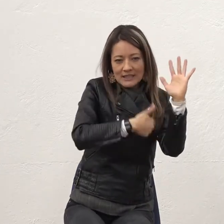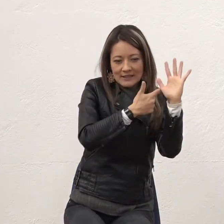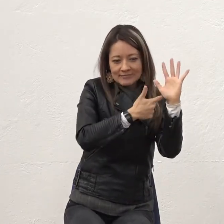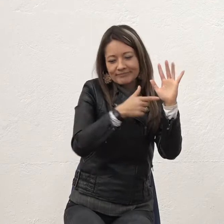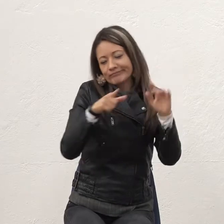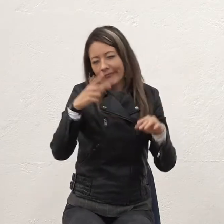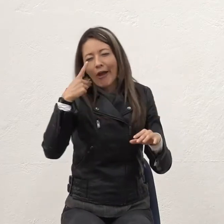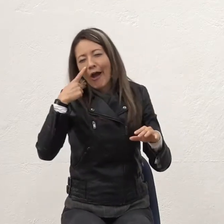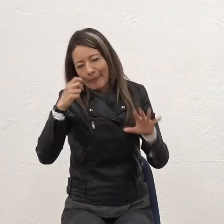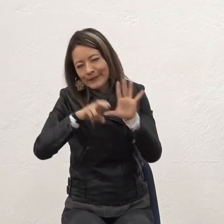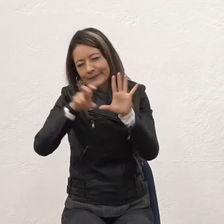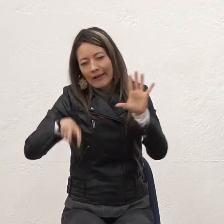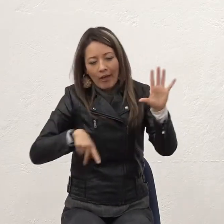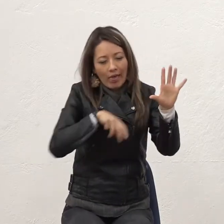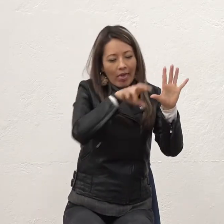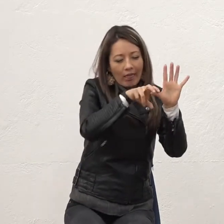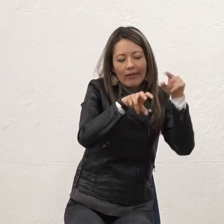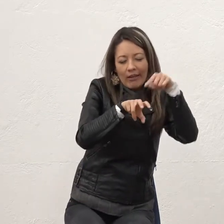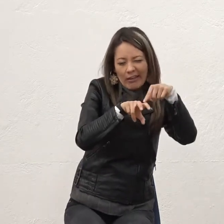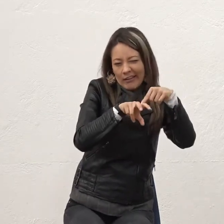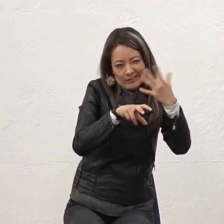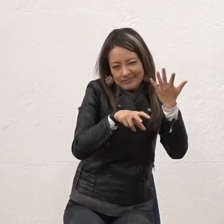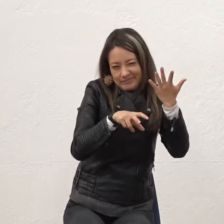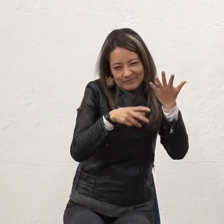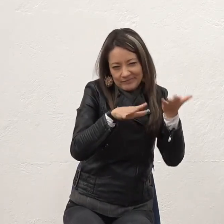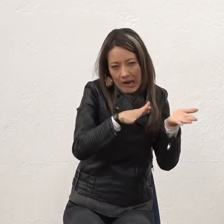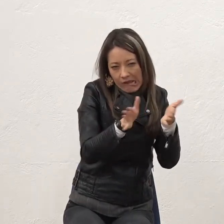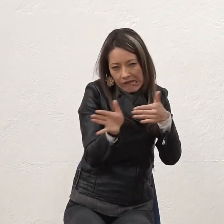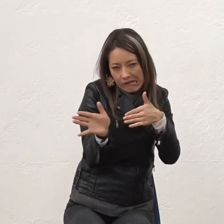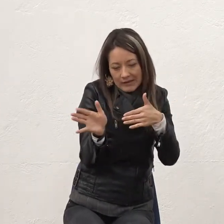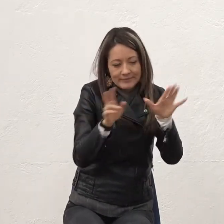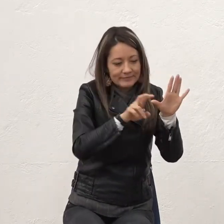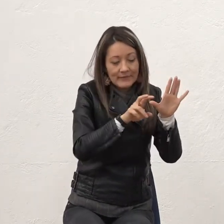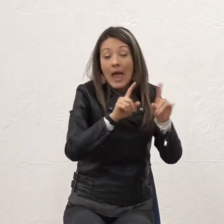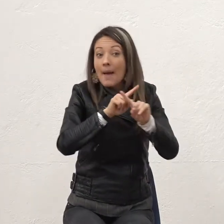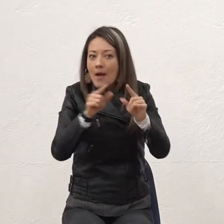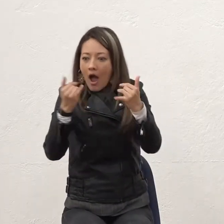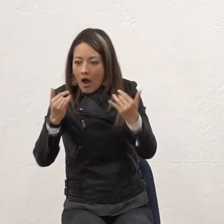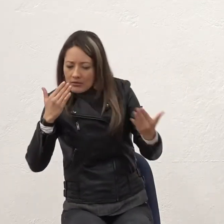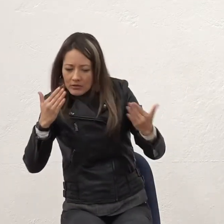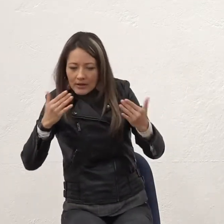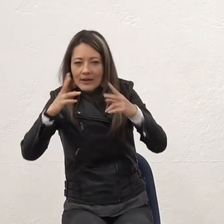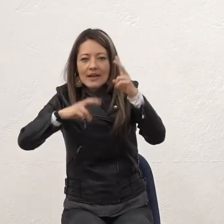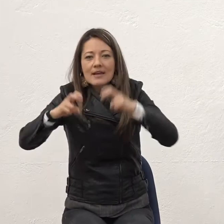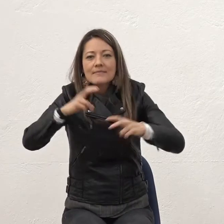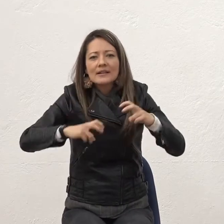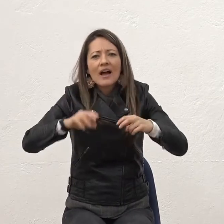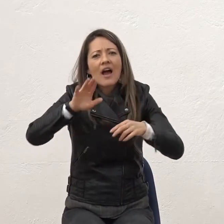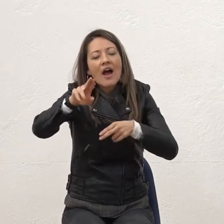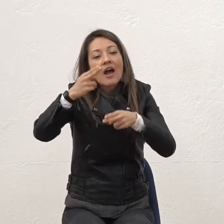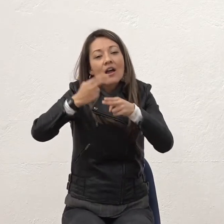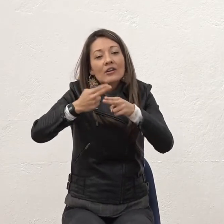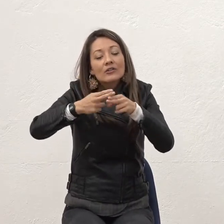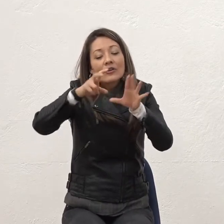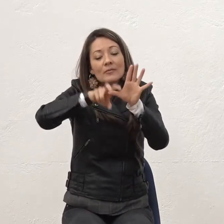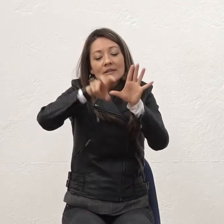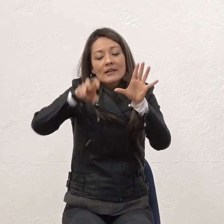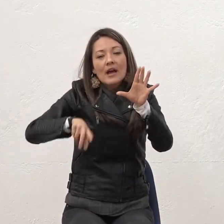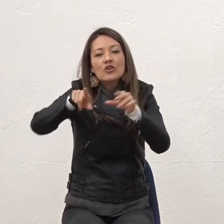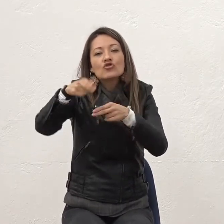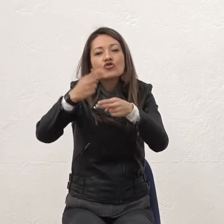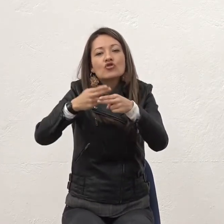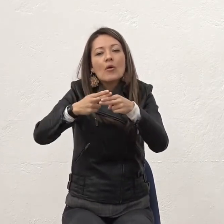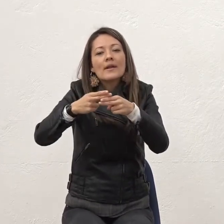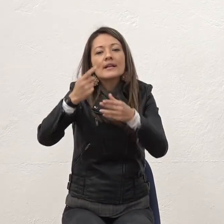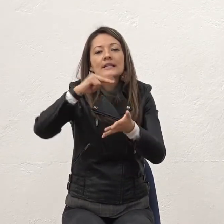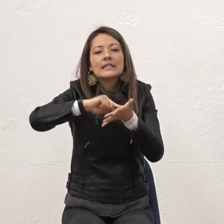El nombre de Zaqueo significa puro e inocente. ¿Cómo le parece? el jefe de los